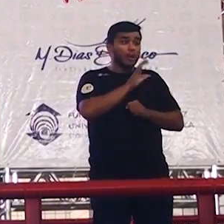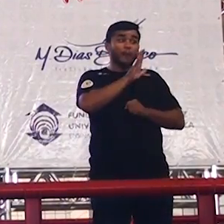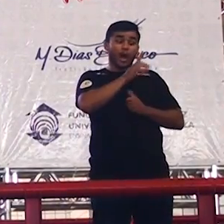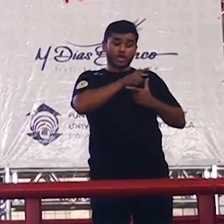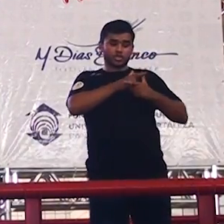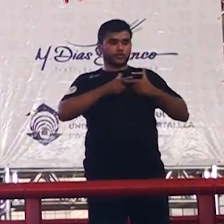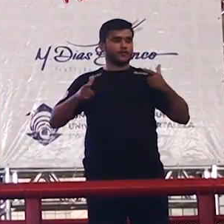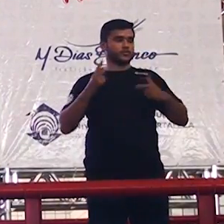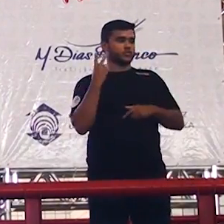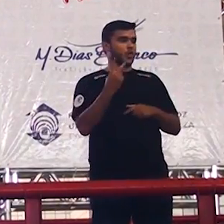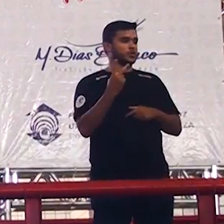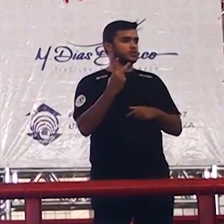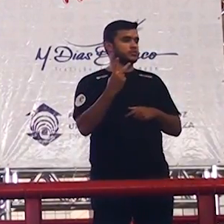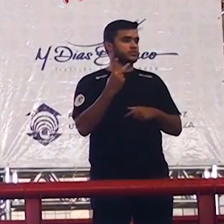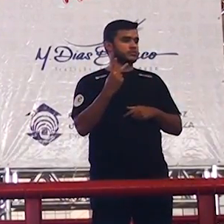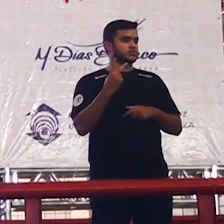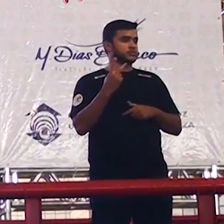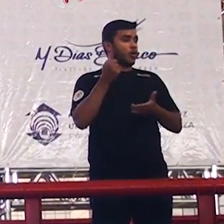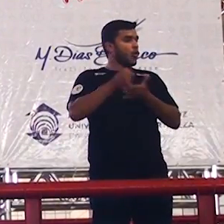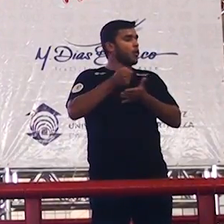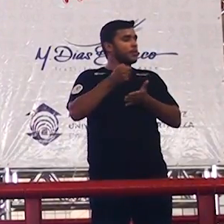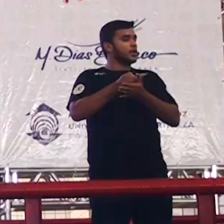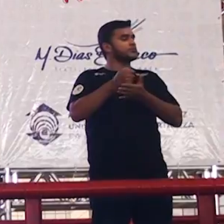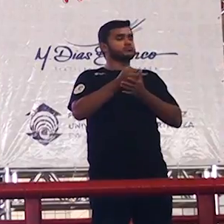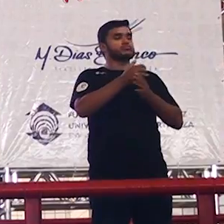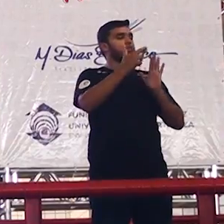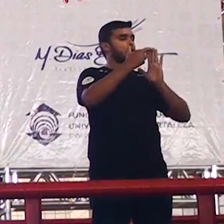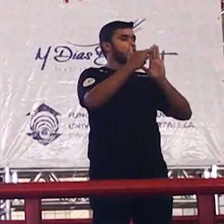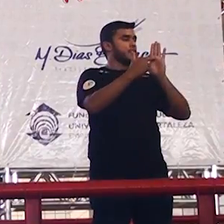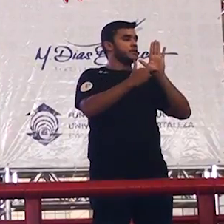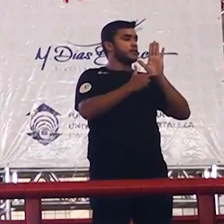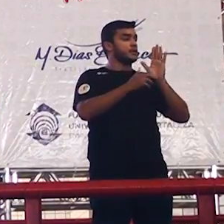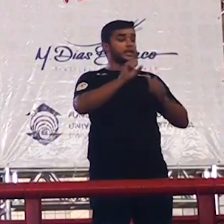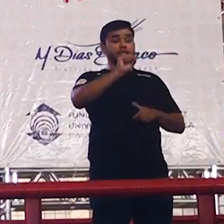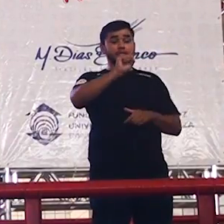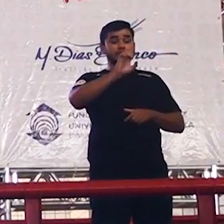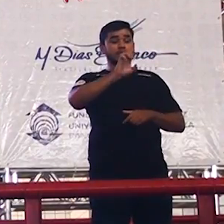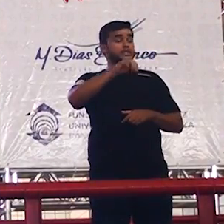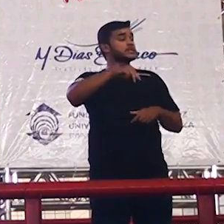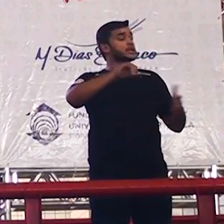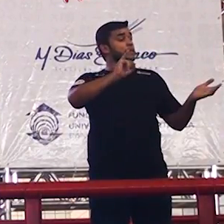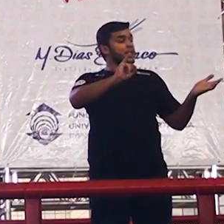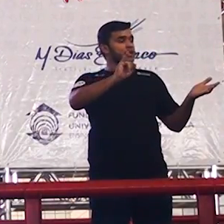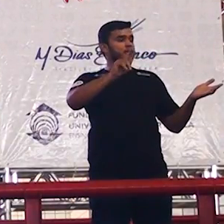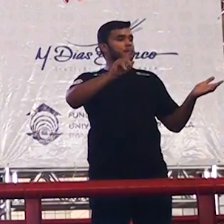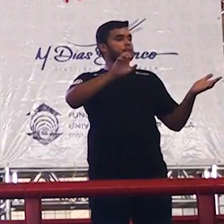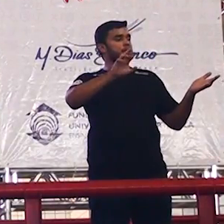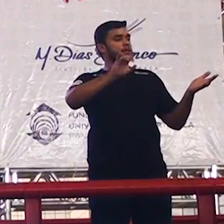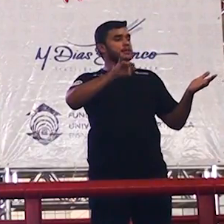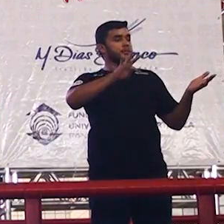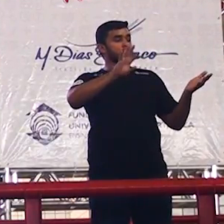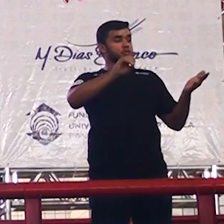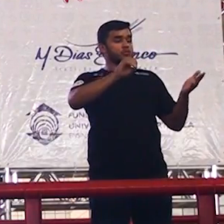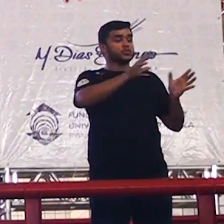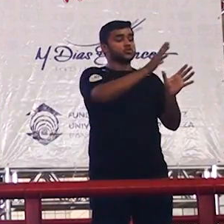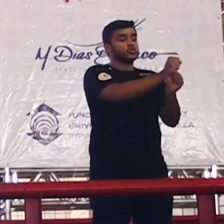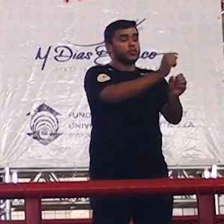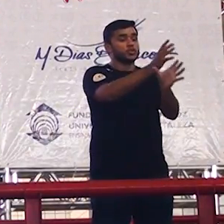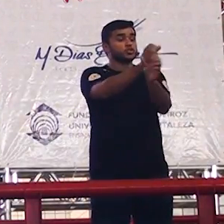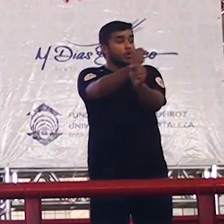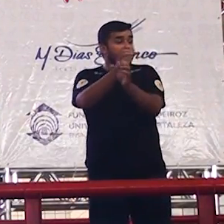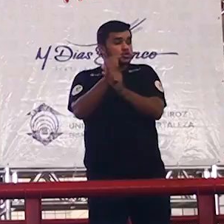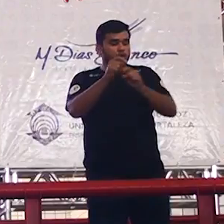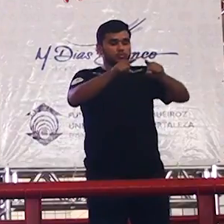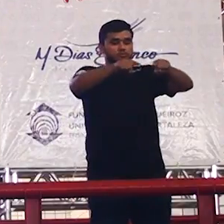com média. O semiperímetro é você somar os lados e dividir por 2. Ou seja,